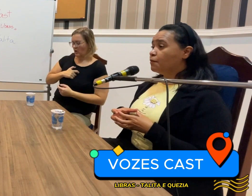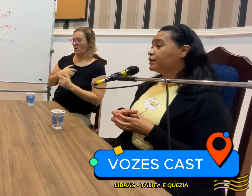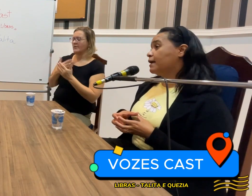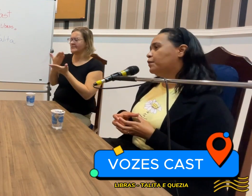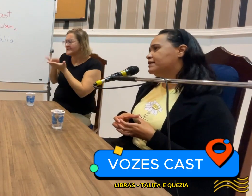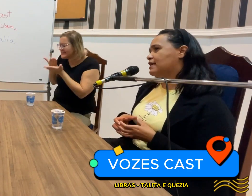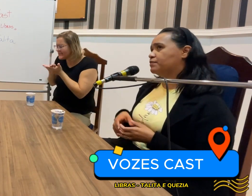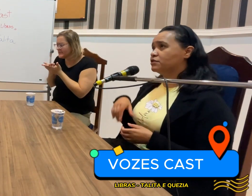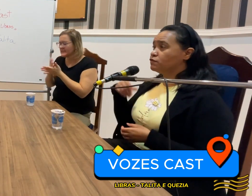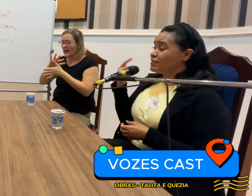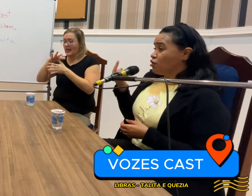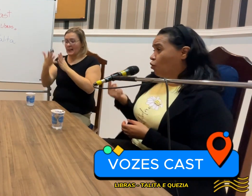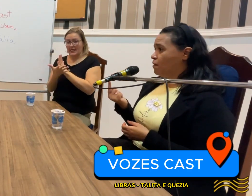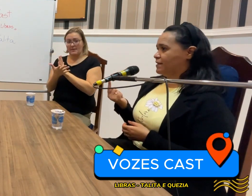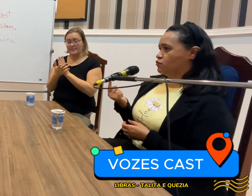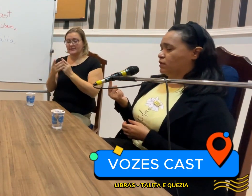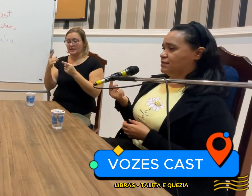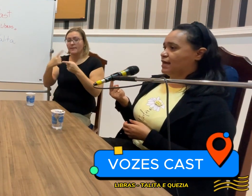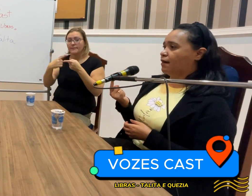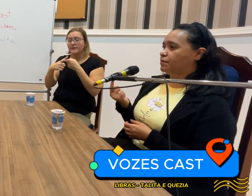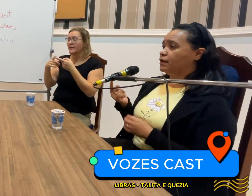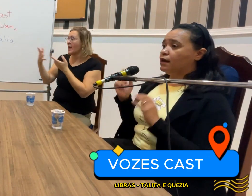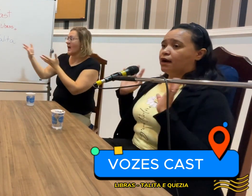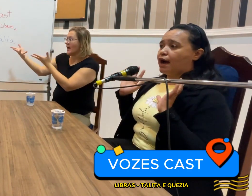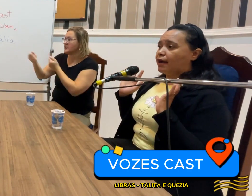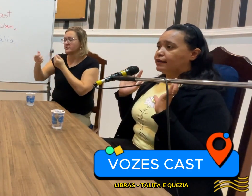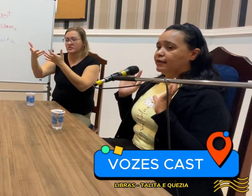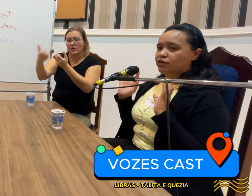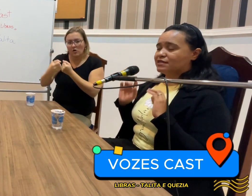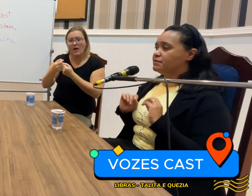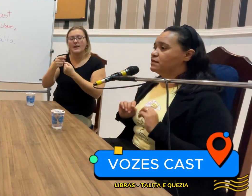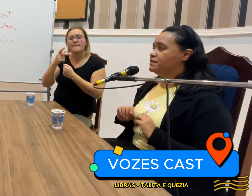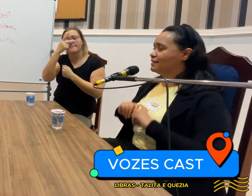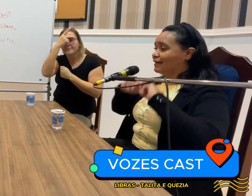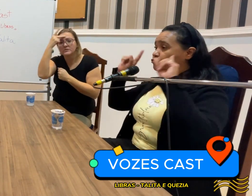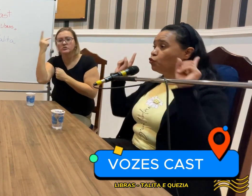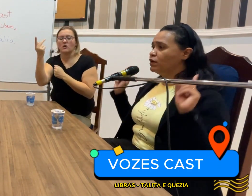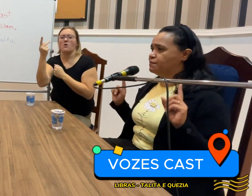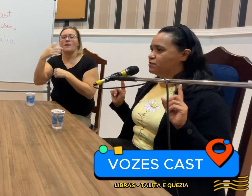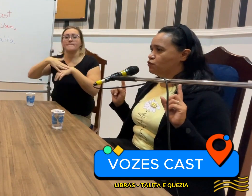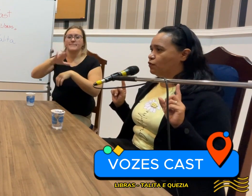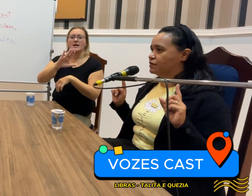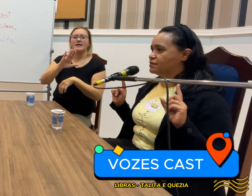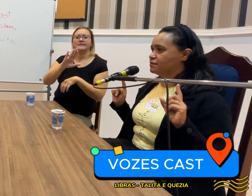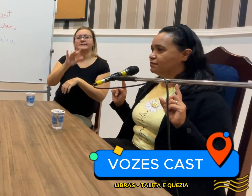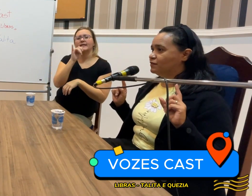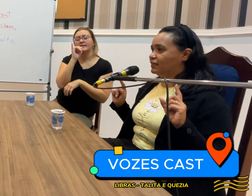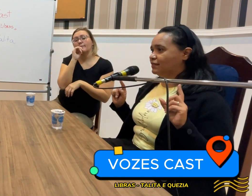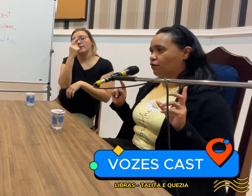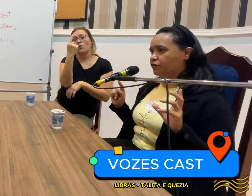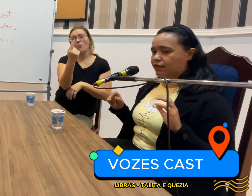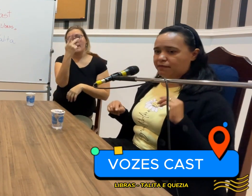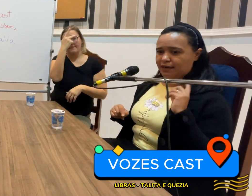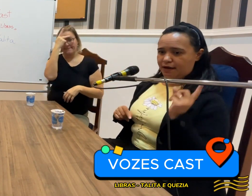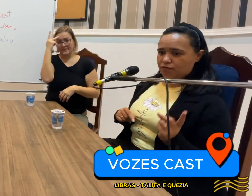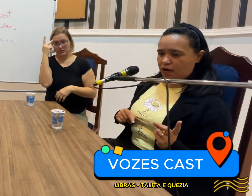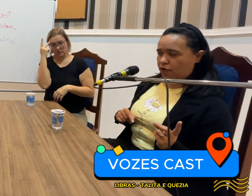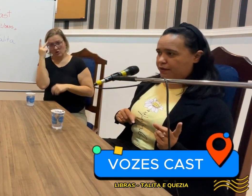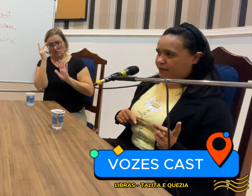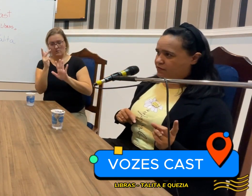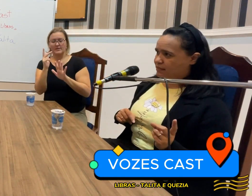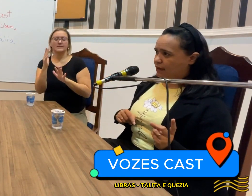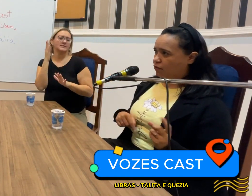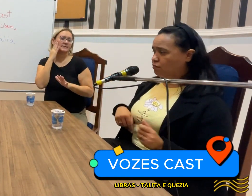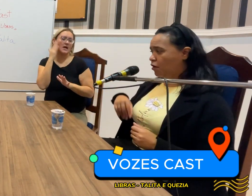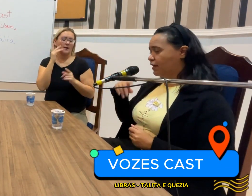mais. Porque, por exemplo, se tiver só uma pessoa que sabe, e nós temos que visitar 2 pessoas... Então, eu vou ter que marcar 1